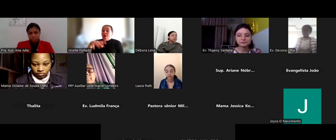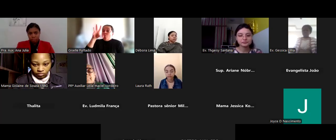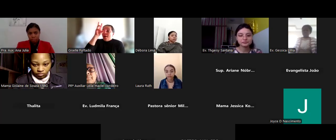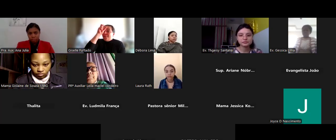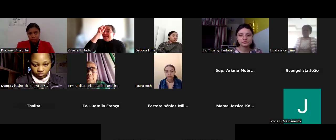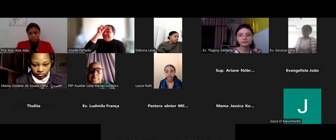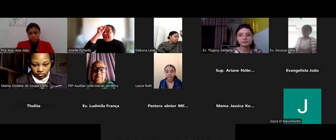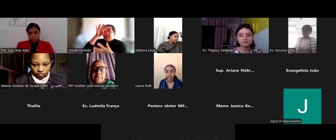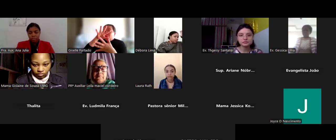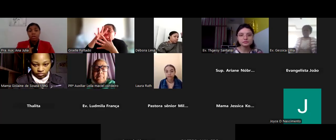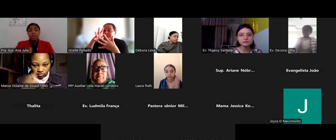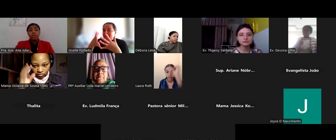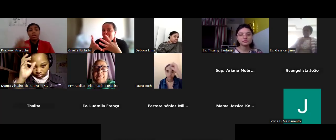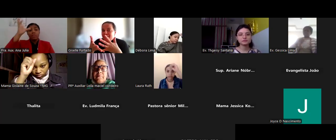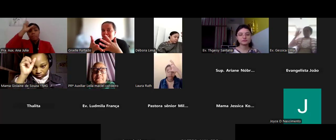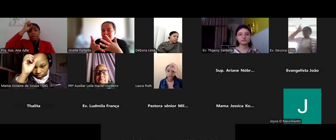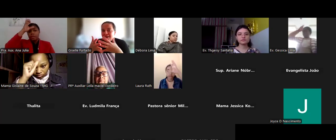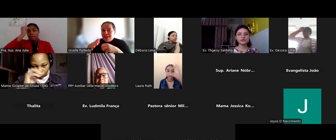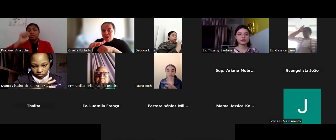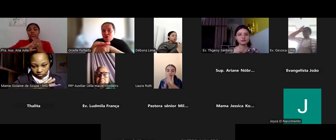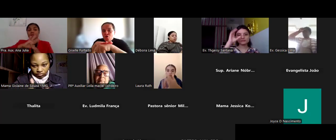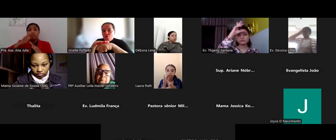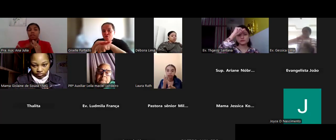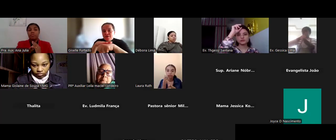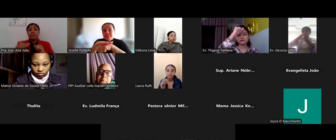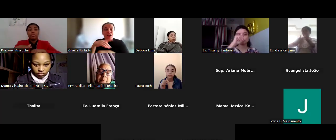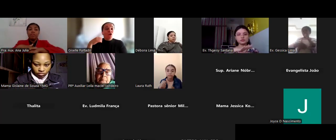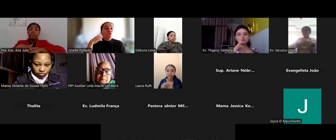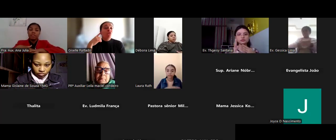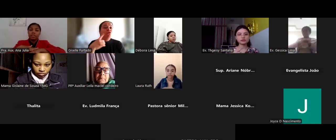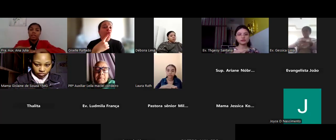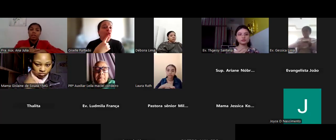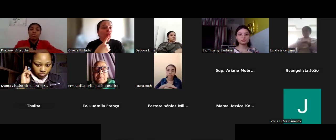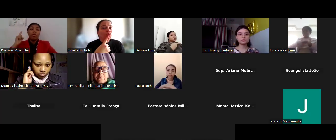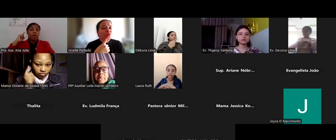eu aprendendo Libras, conversar com o surdo,